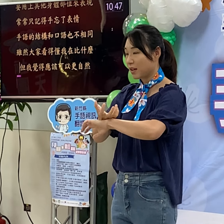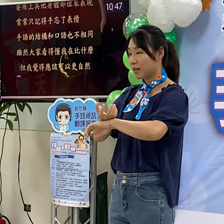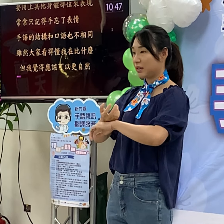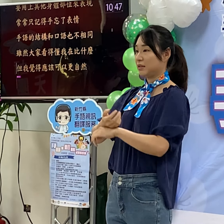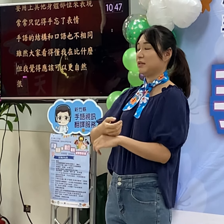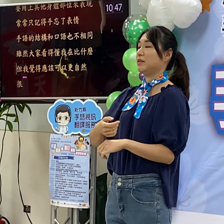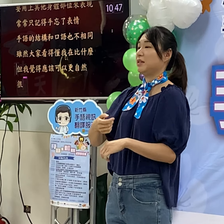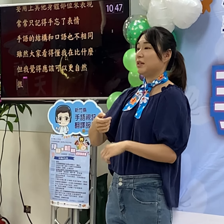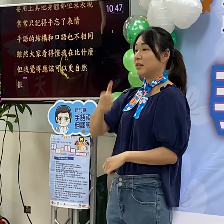授。